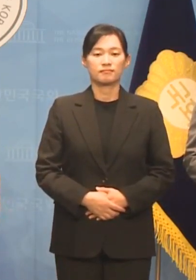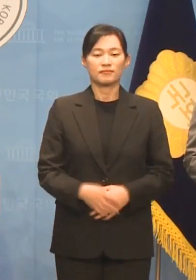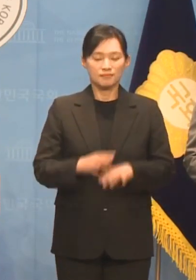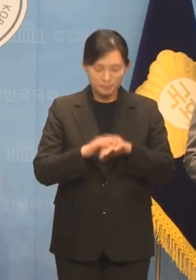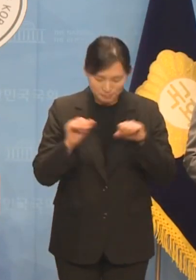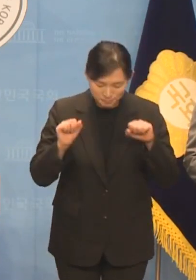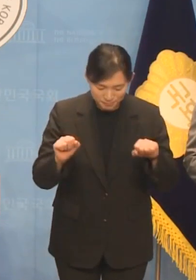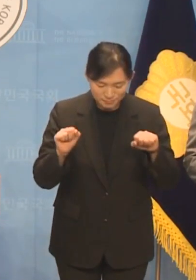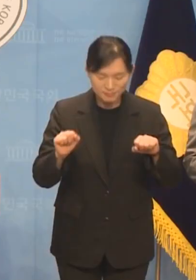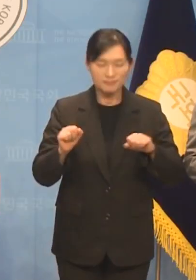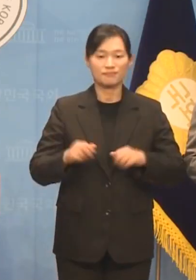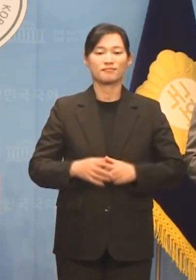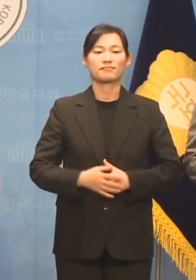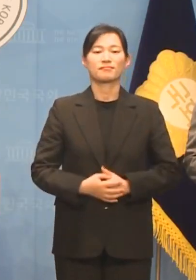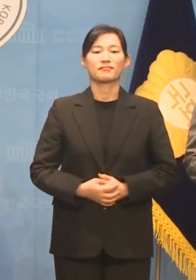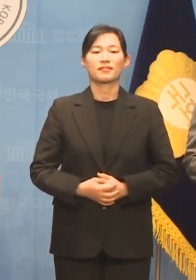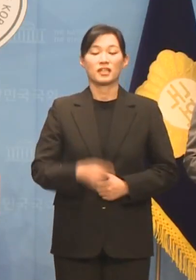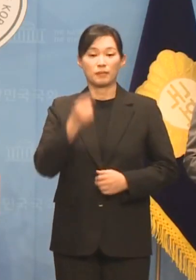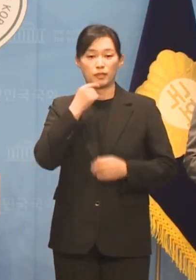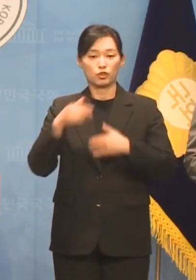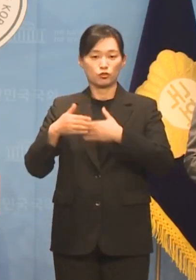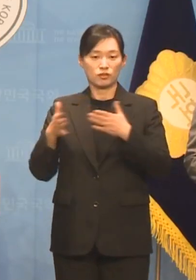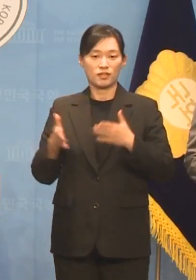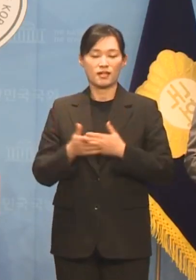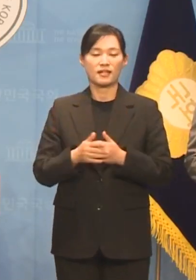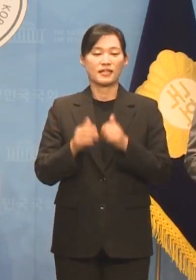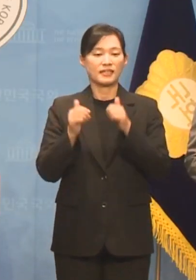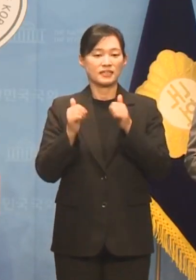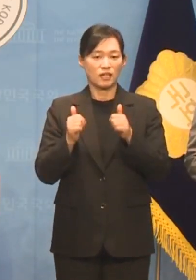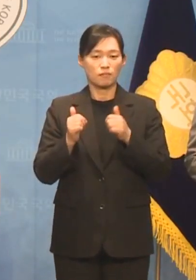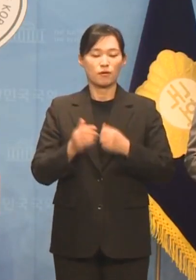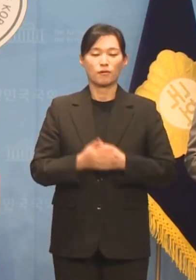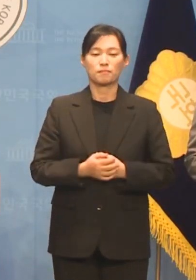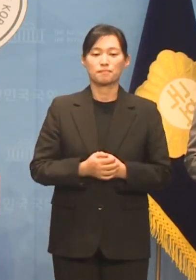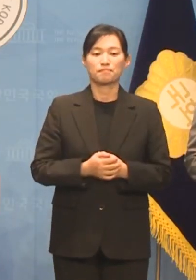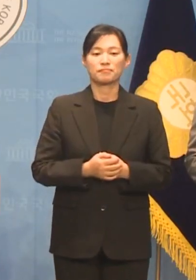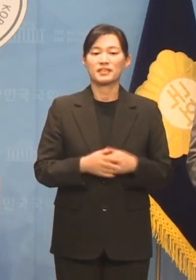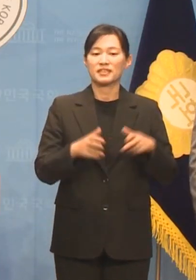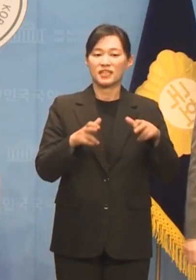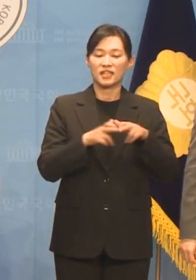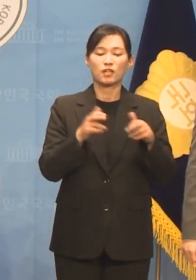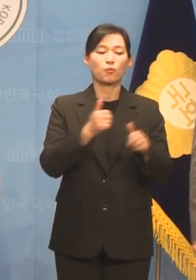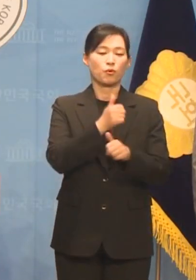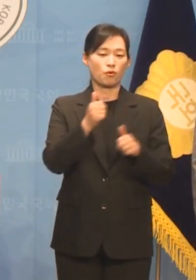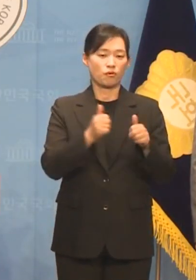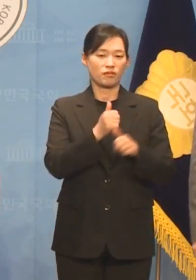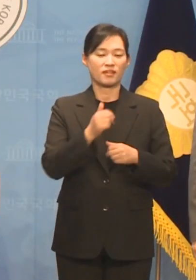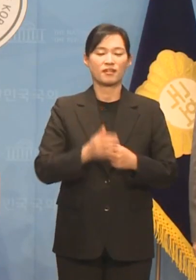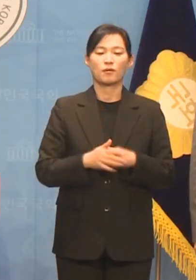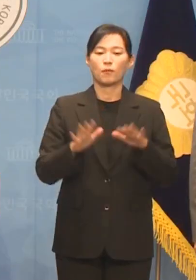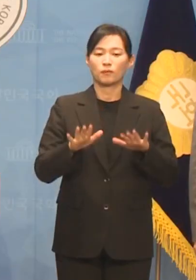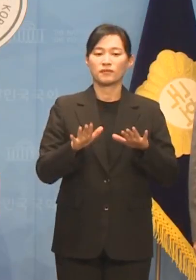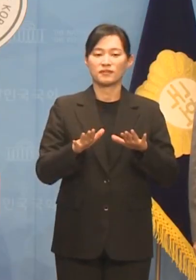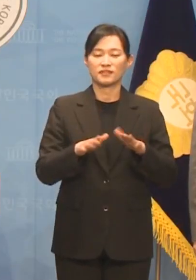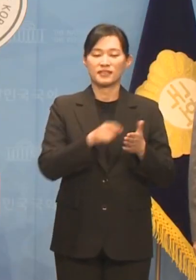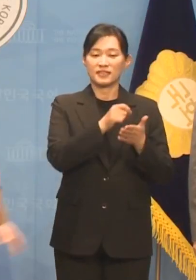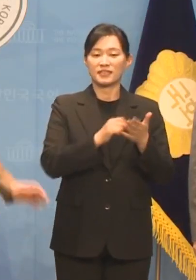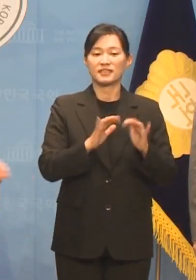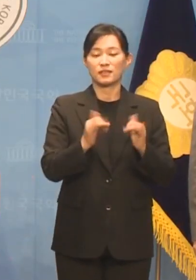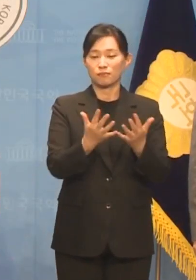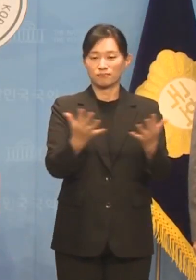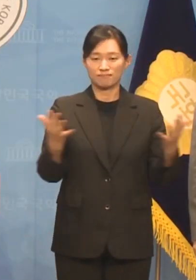네, 안녕하세요. 민주당 사법정의 및 검찰독재위원회 오늘